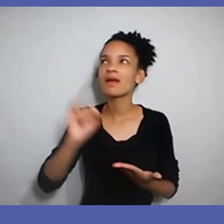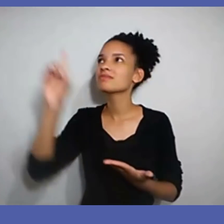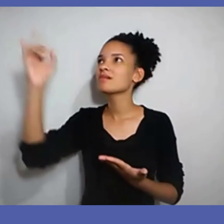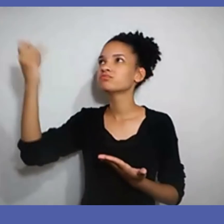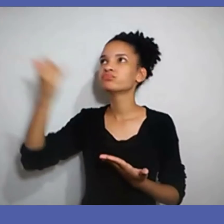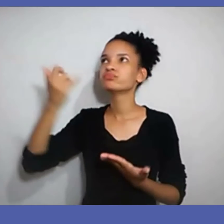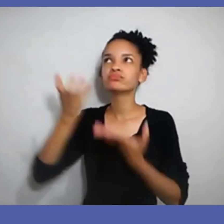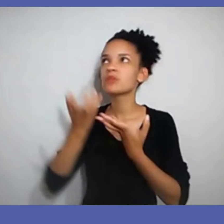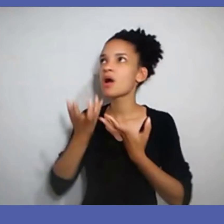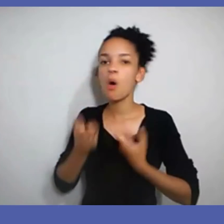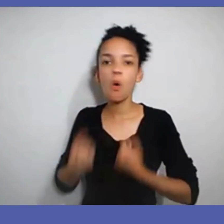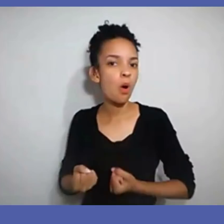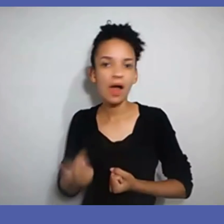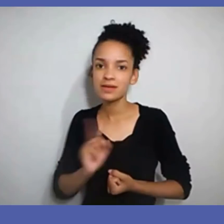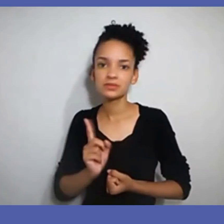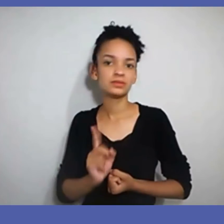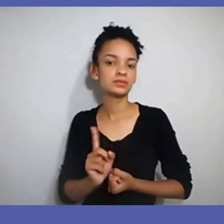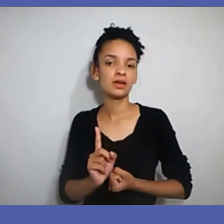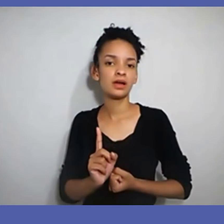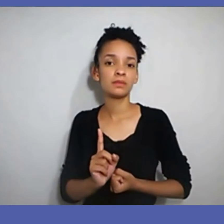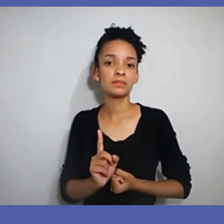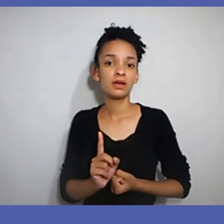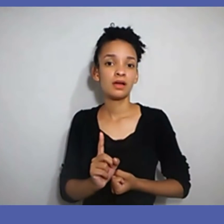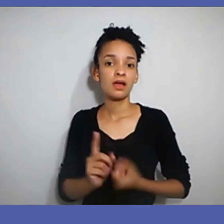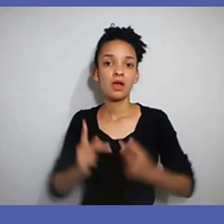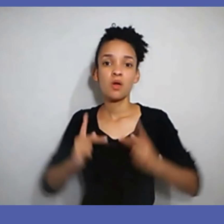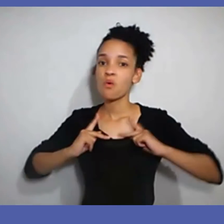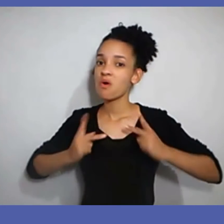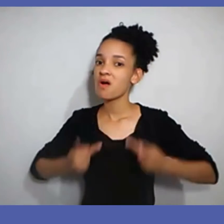aliança, irmãos, o povo se corrompe.